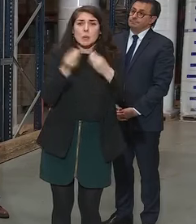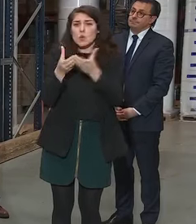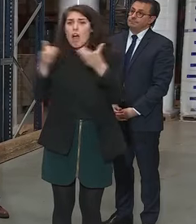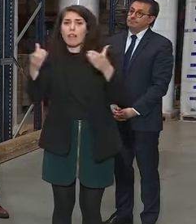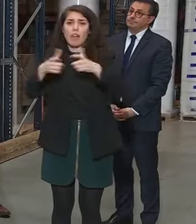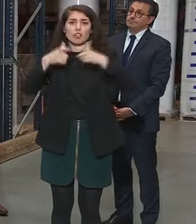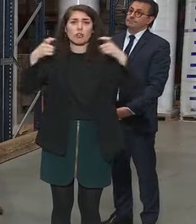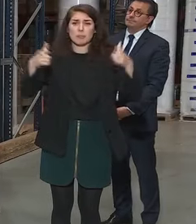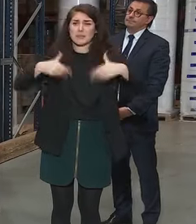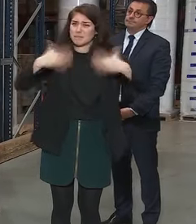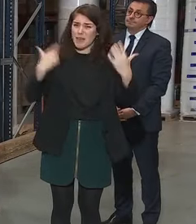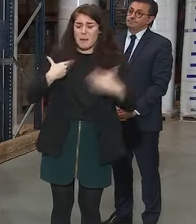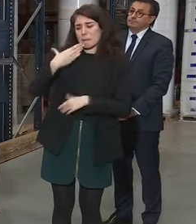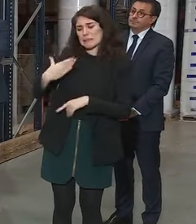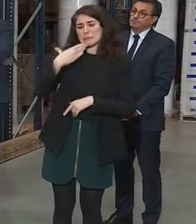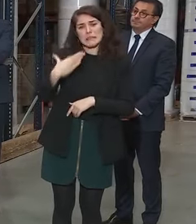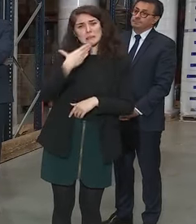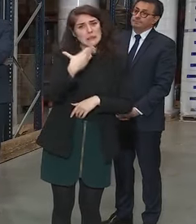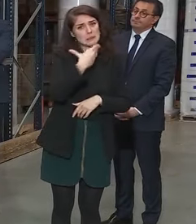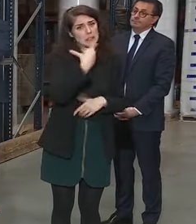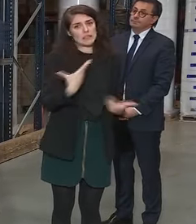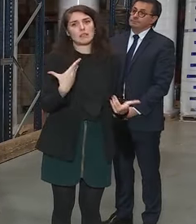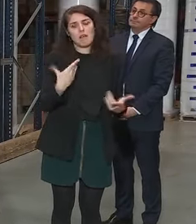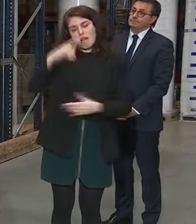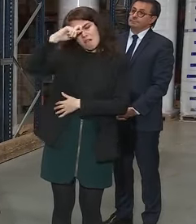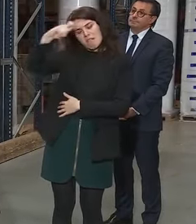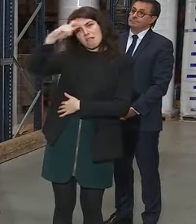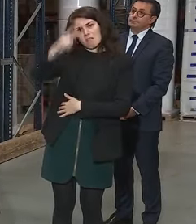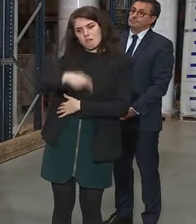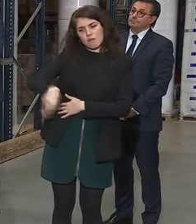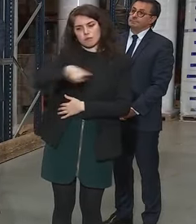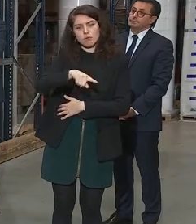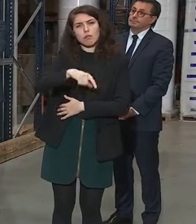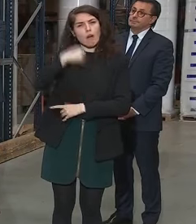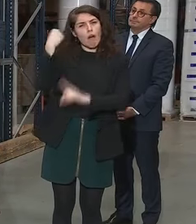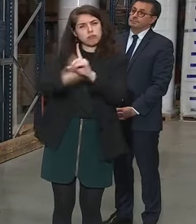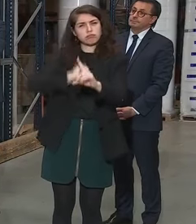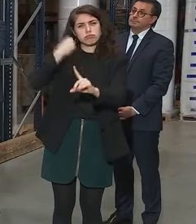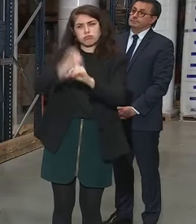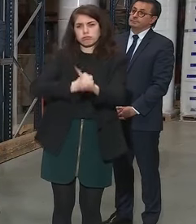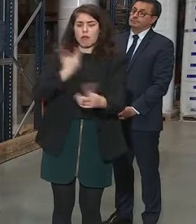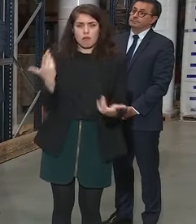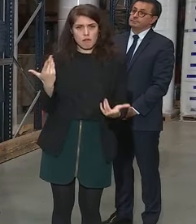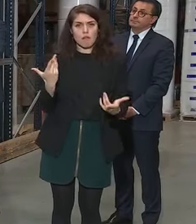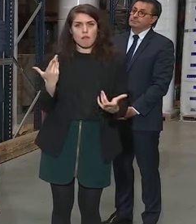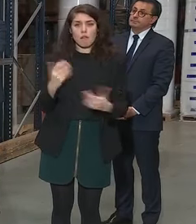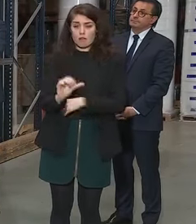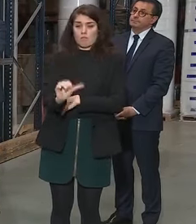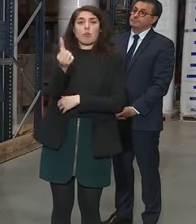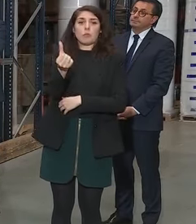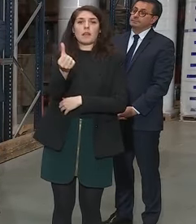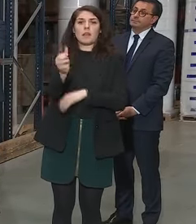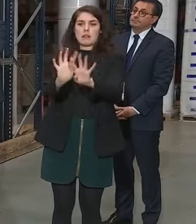sont mobilisés dans cette bataille, qui sont cette deuxième ligne dont j'ai parlé la semaine dernière. La première ligne est celle des soignants.